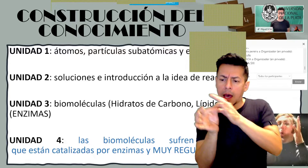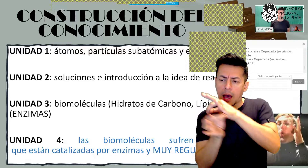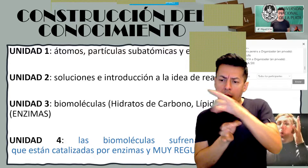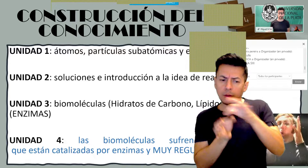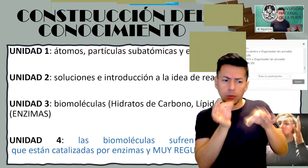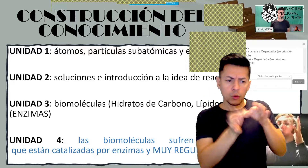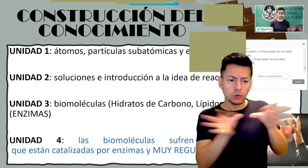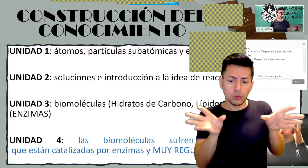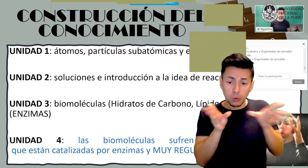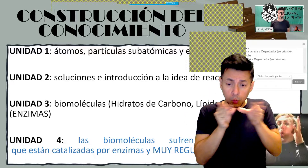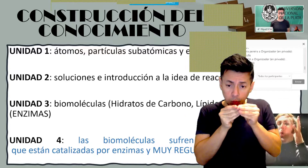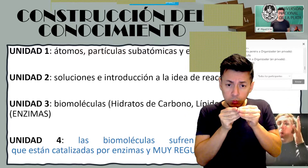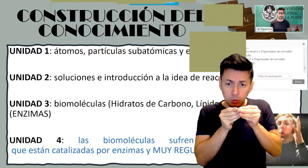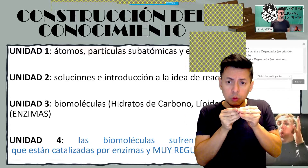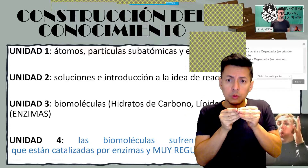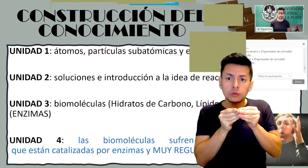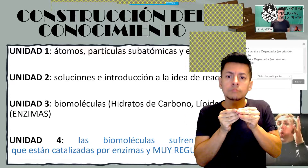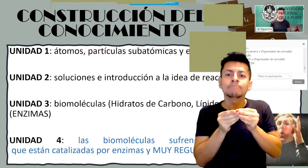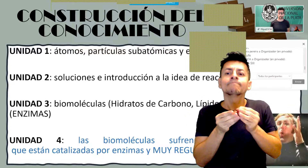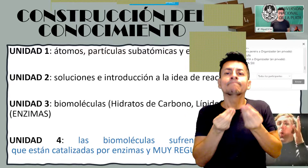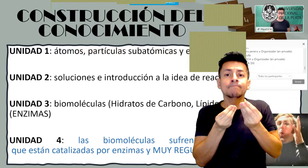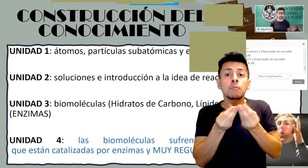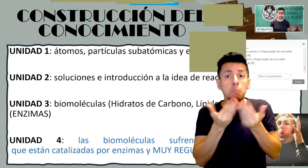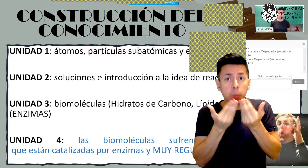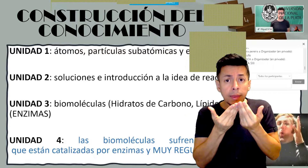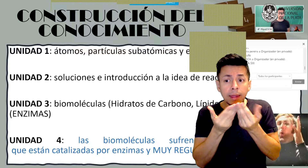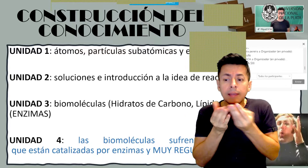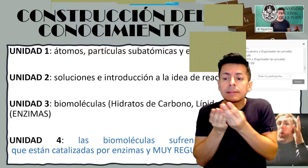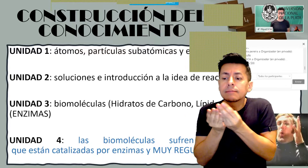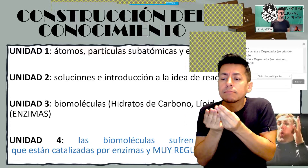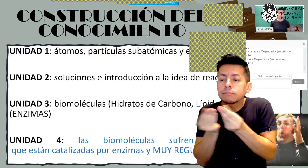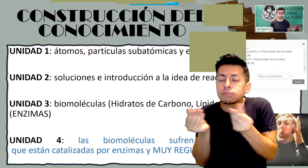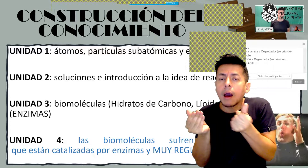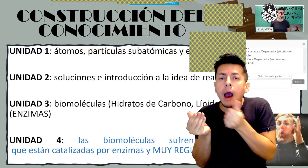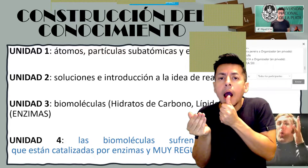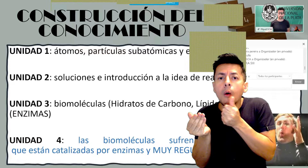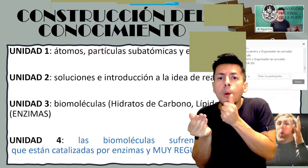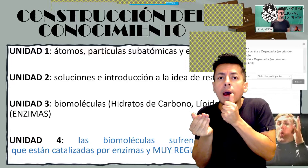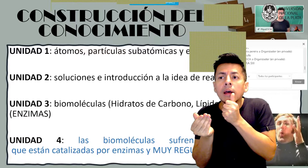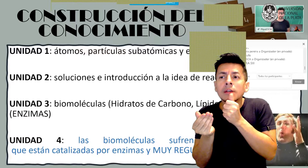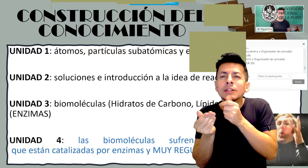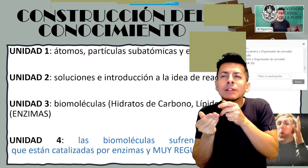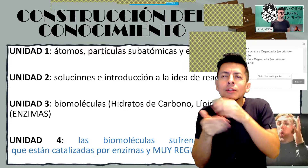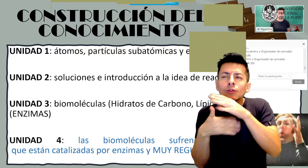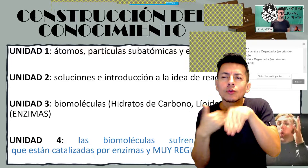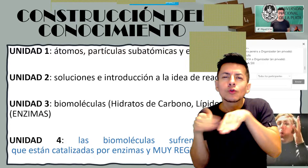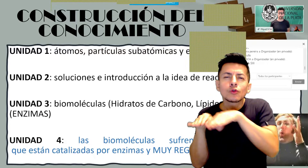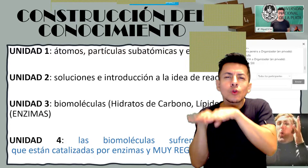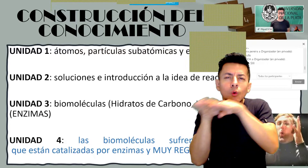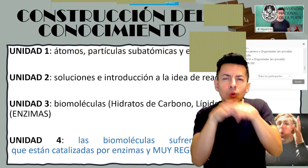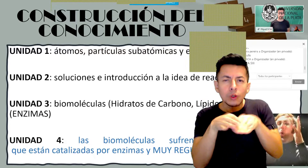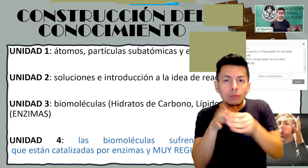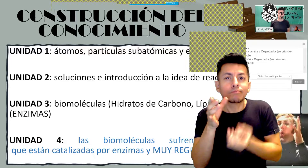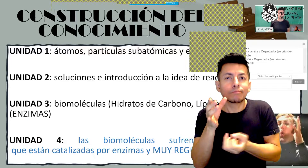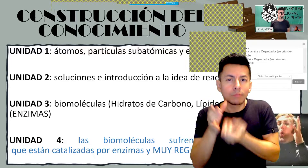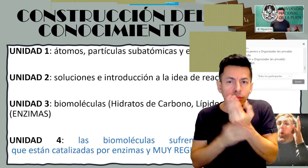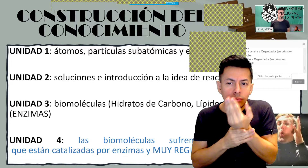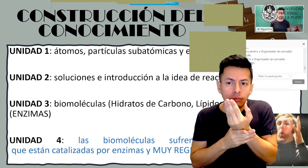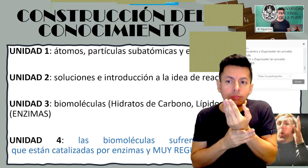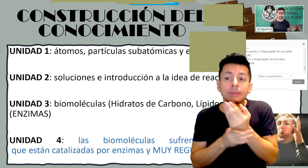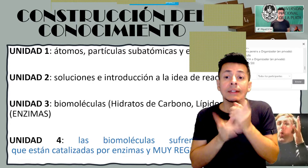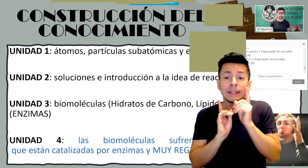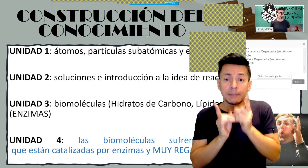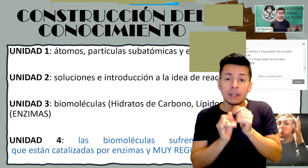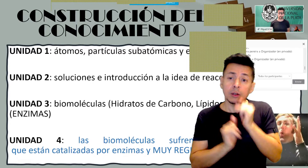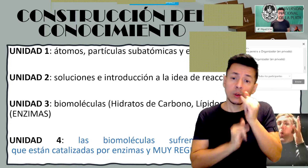compuestos formados por estos átomos pueden disolverse en agua y formar soluciones. Y a su vez vimos una introducción